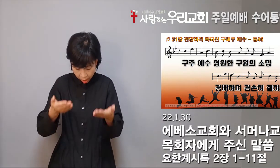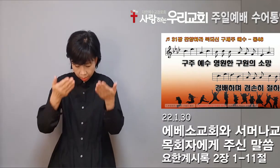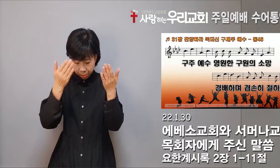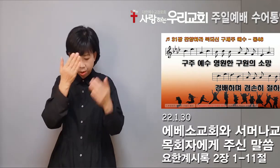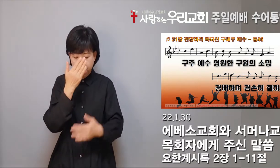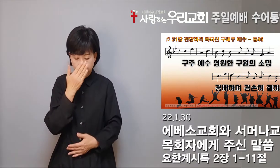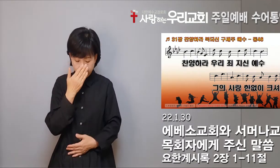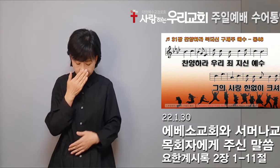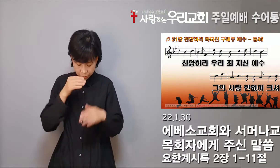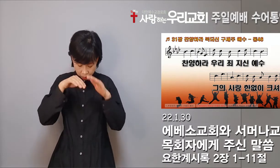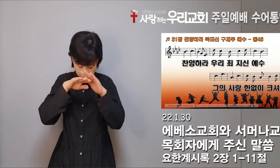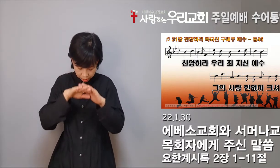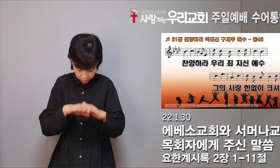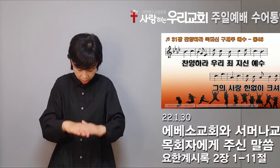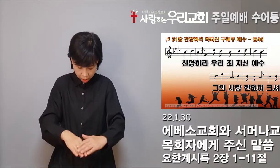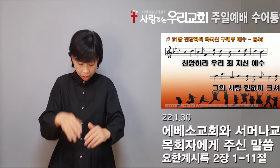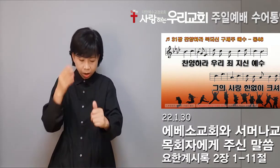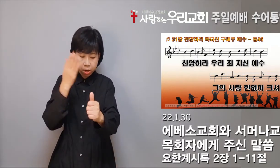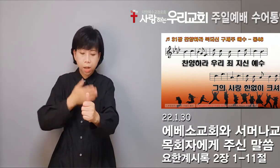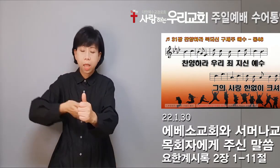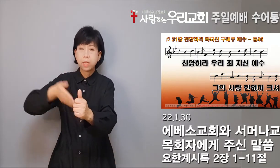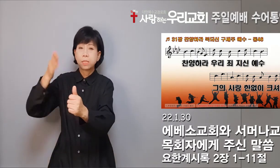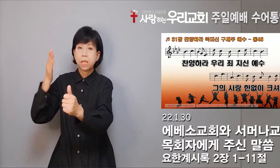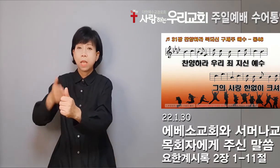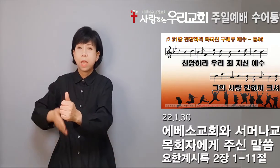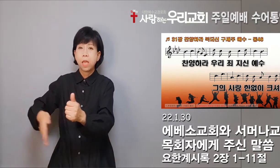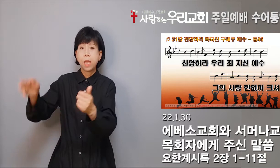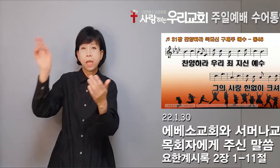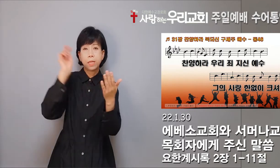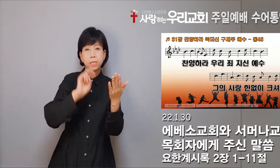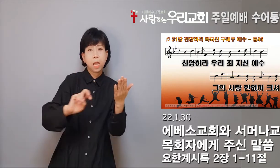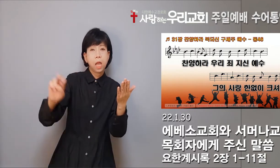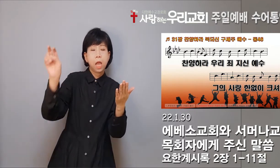겸손히 절하세